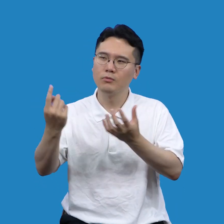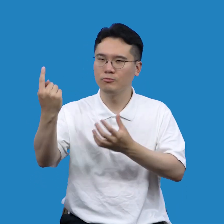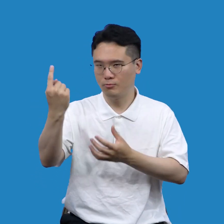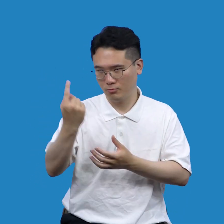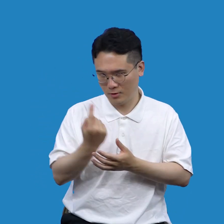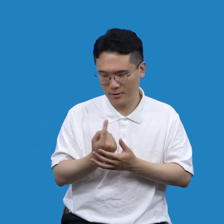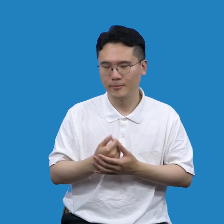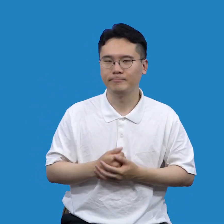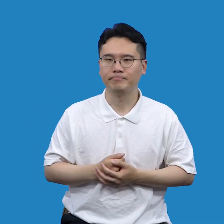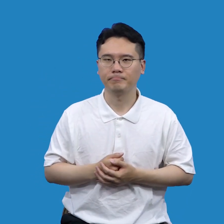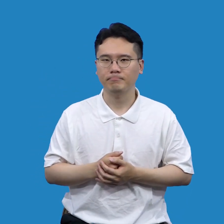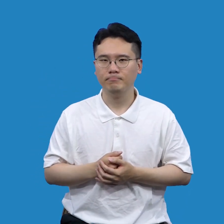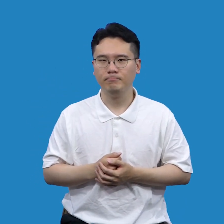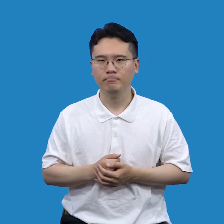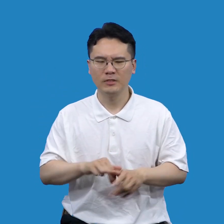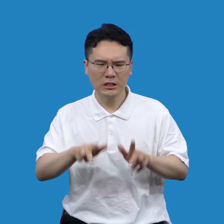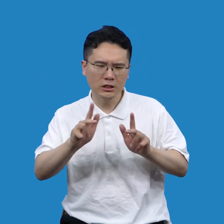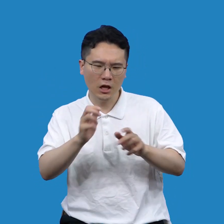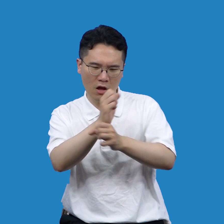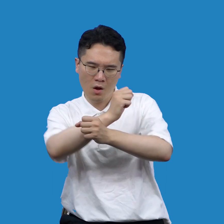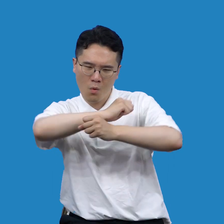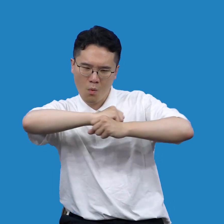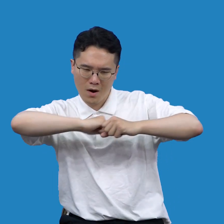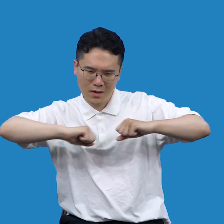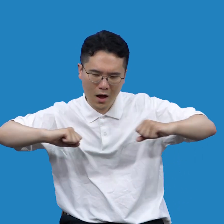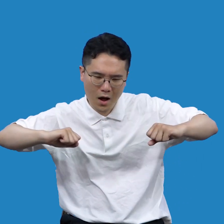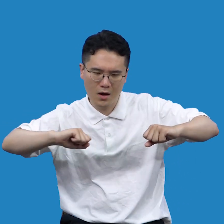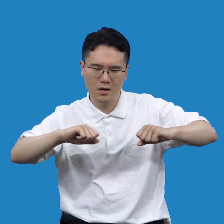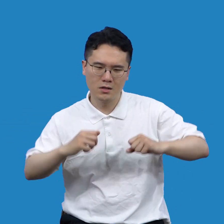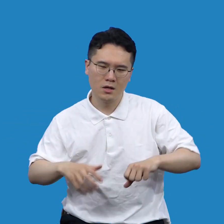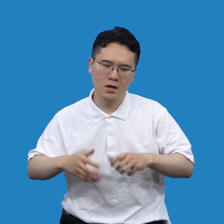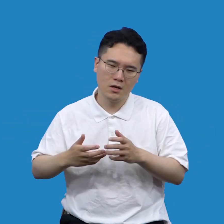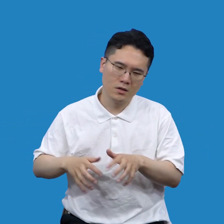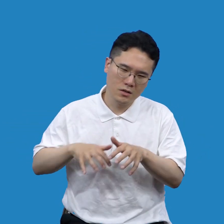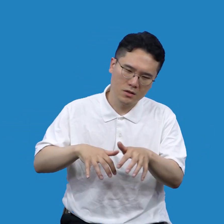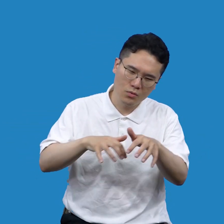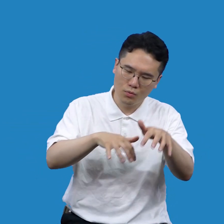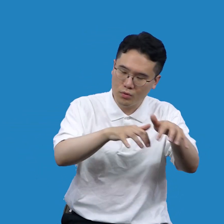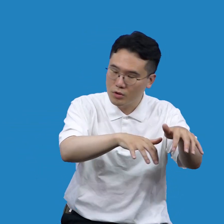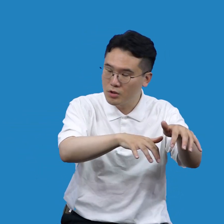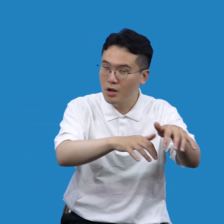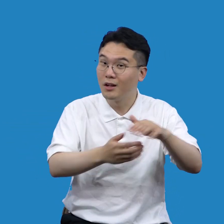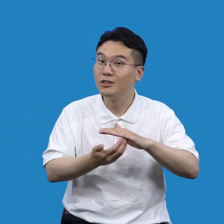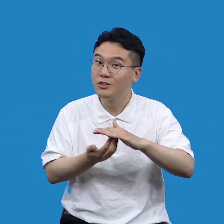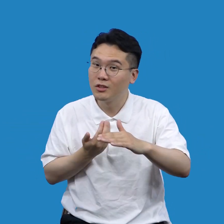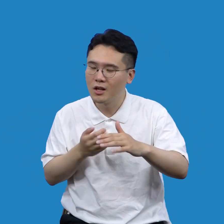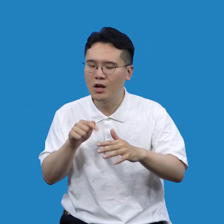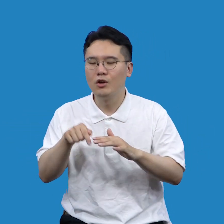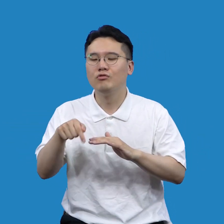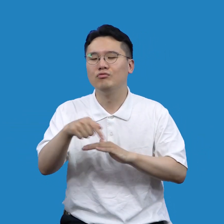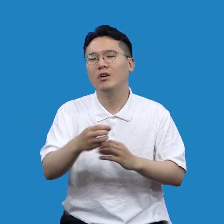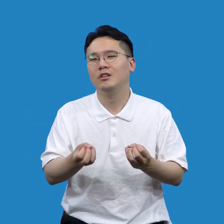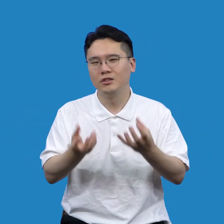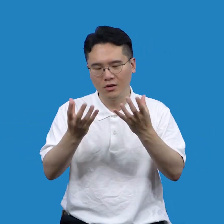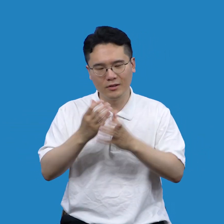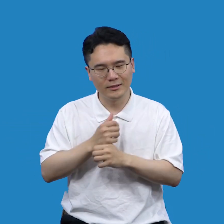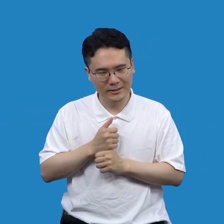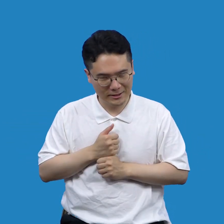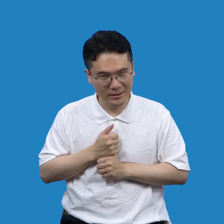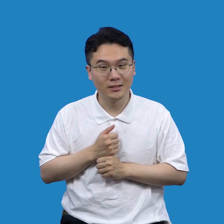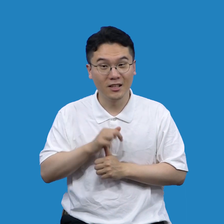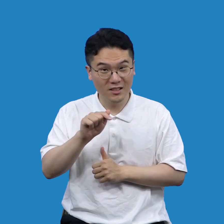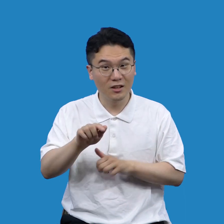본격적인 광야 여행을 준비하면서 유월절을 지키게 됩니다. 이것이 본문의 배경이에요. 자,